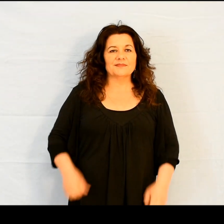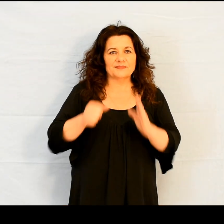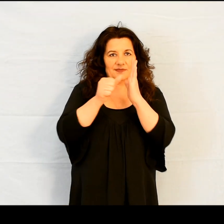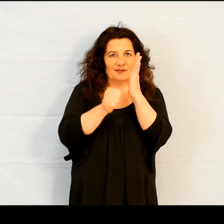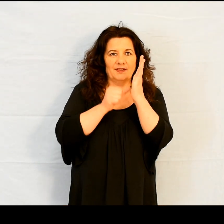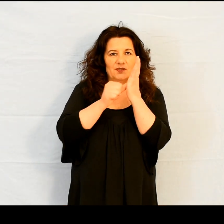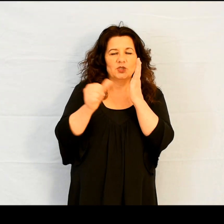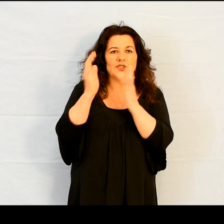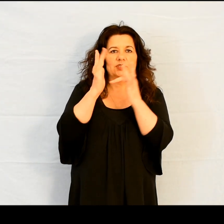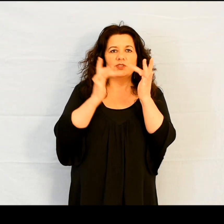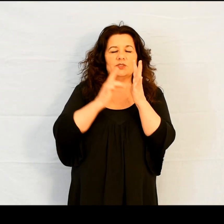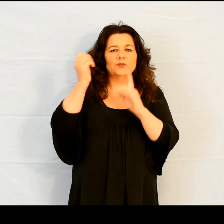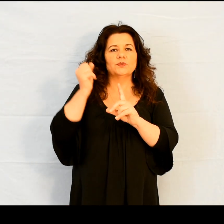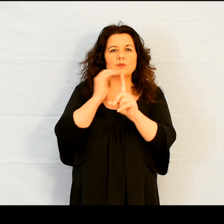Évangile de Jésus-Christ selon saint Jean.